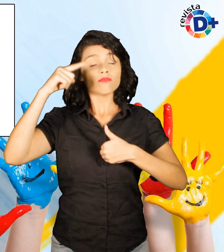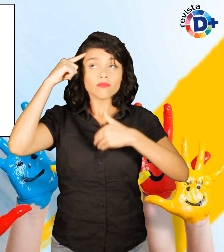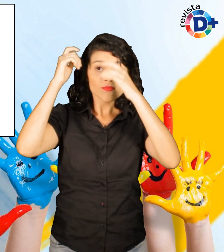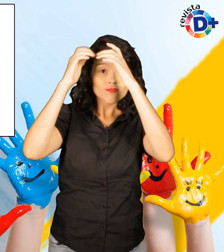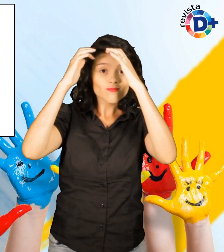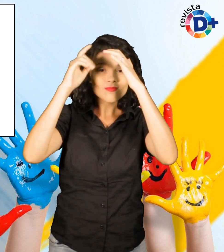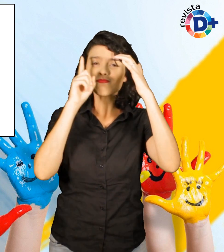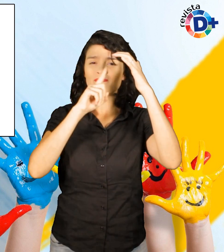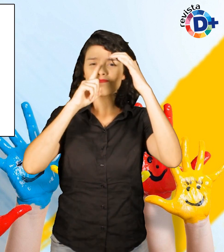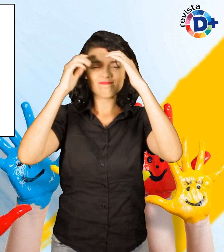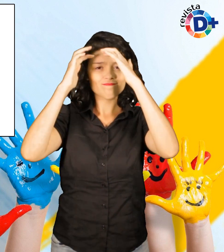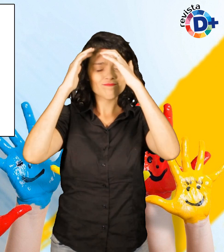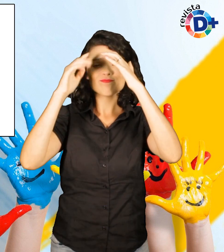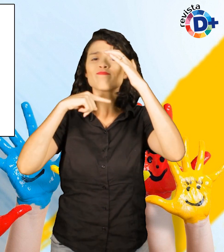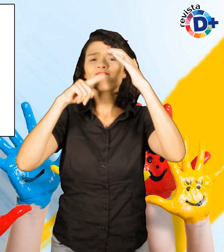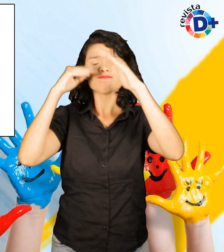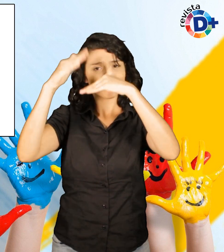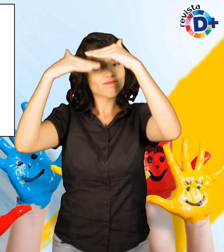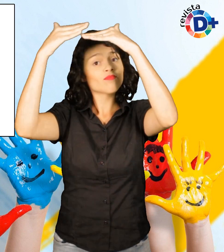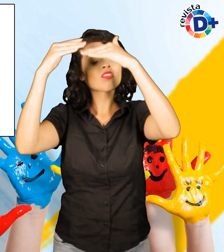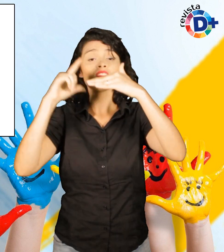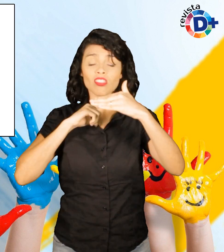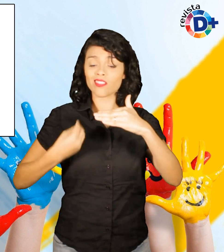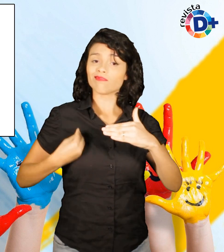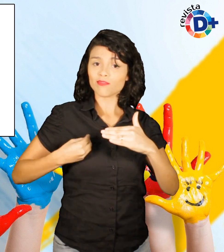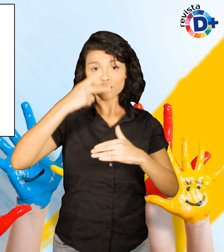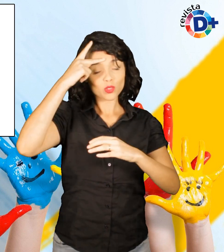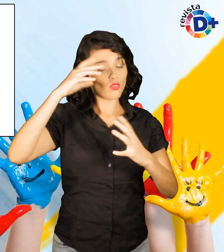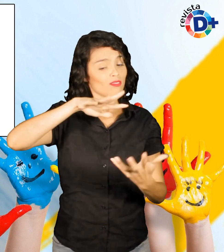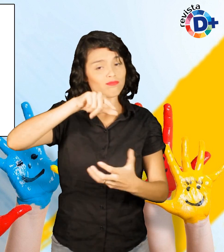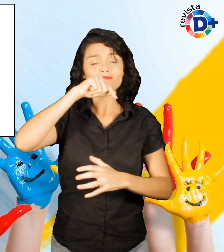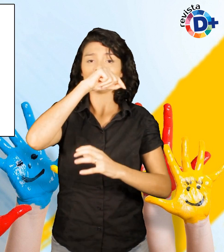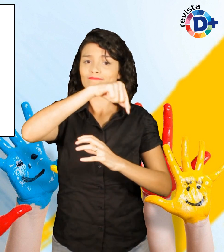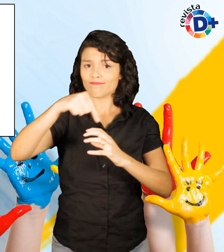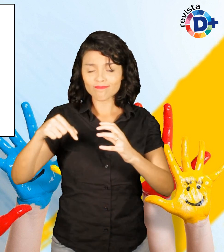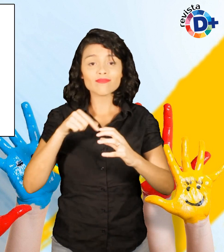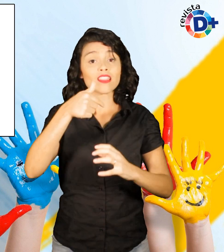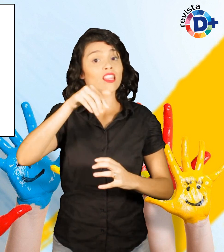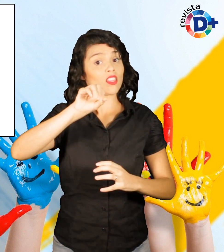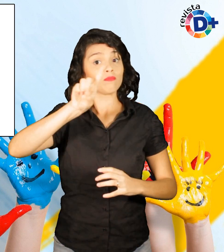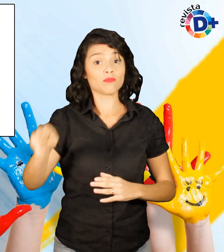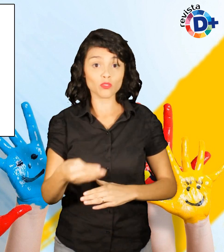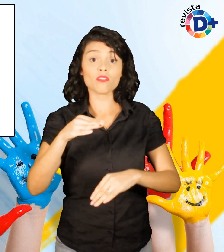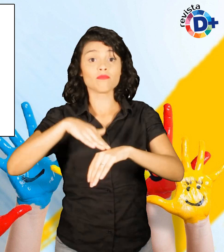que afeta cerca de 70 milhões de pessoas em todo o mundo. Esse dia foi criado